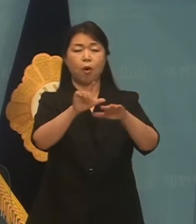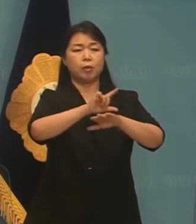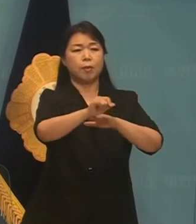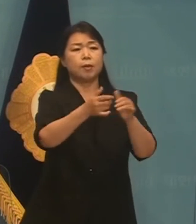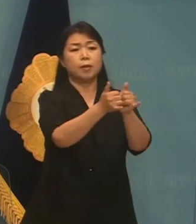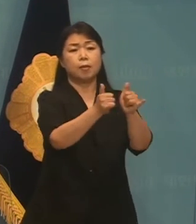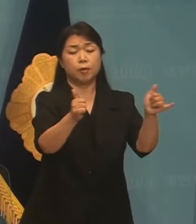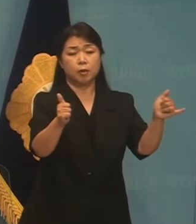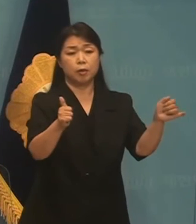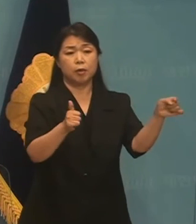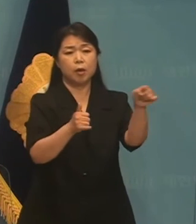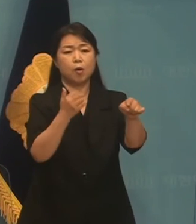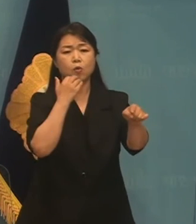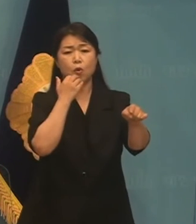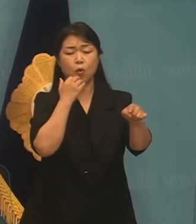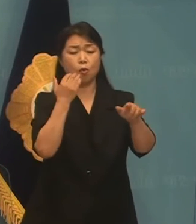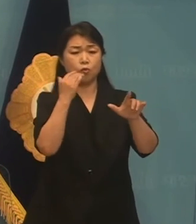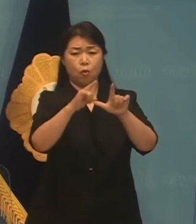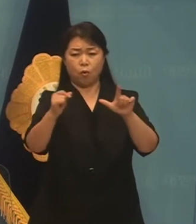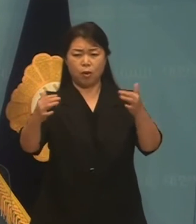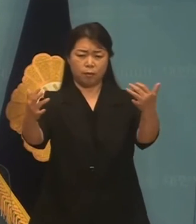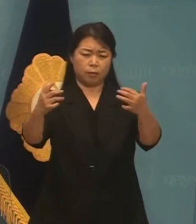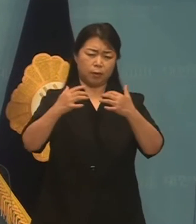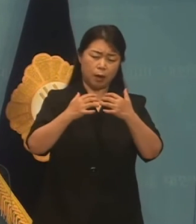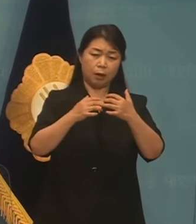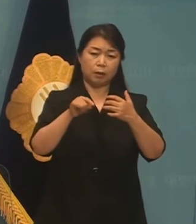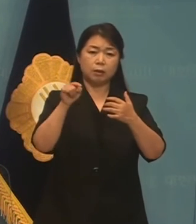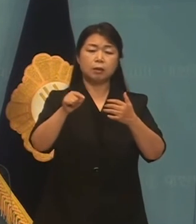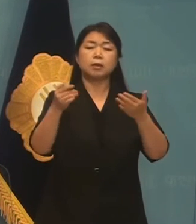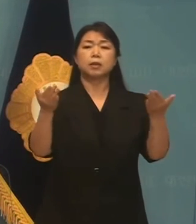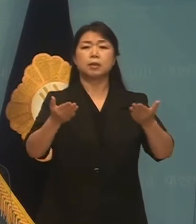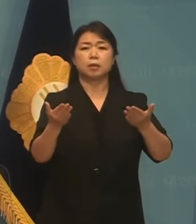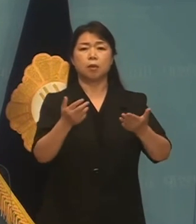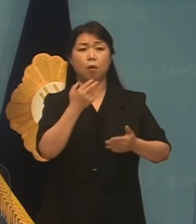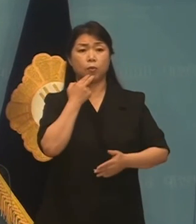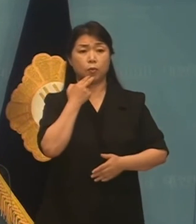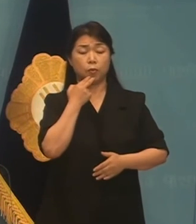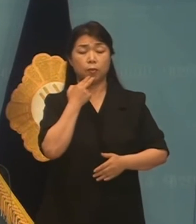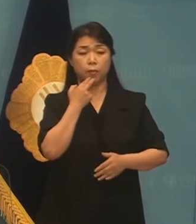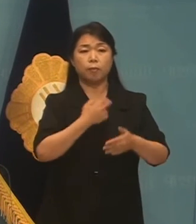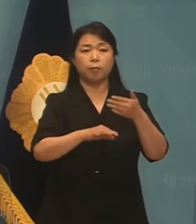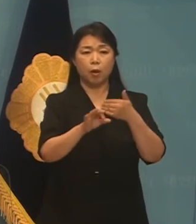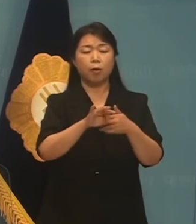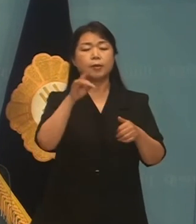지방 사람들이 서울과 수도권으로 몰려드는 일이 없게 되면